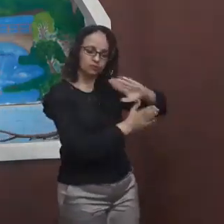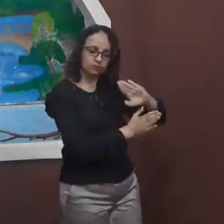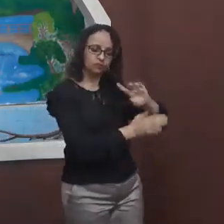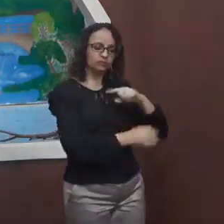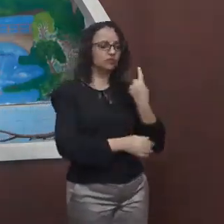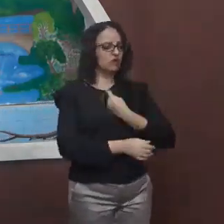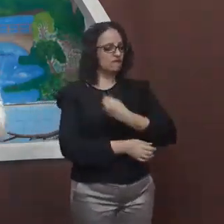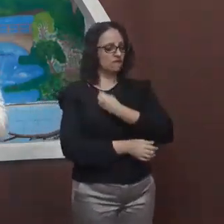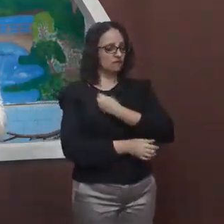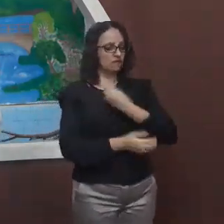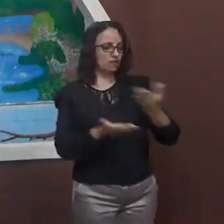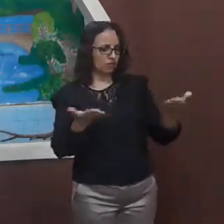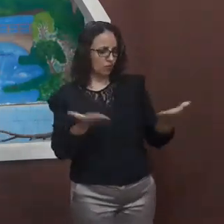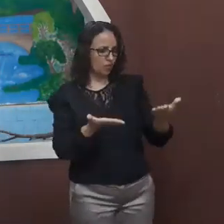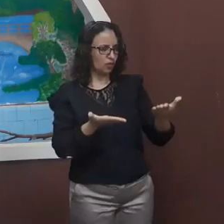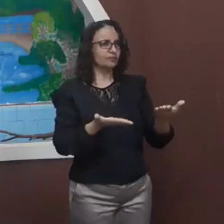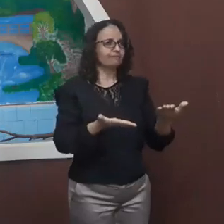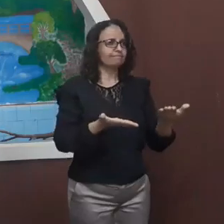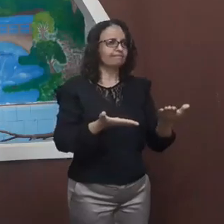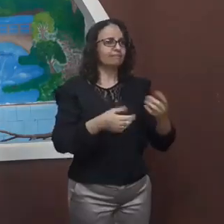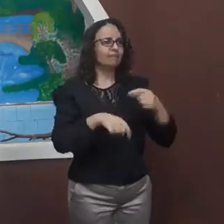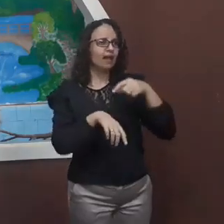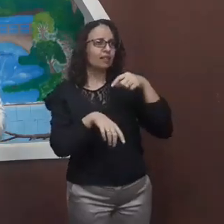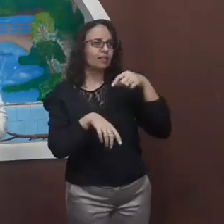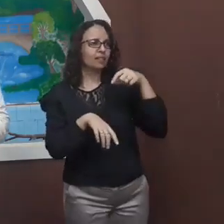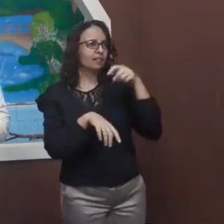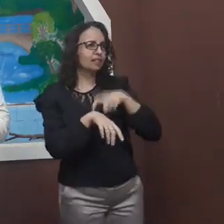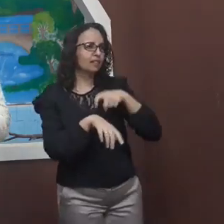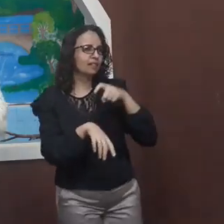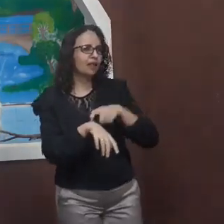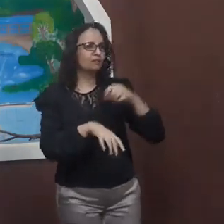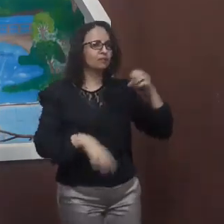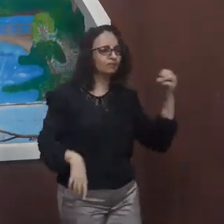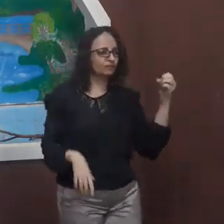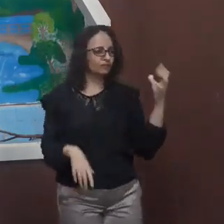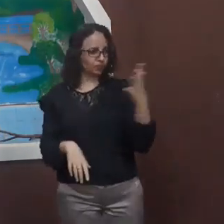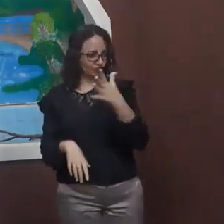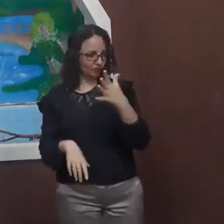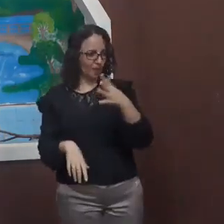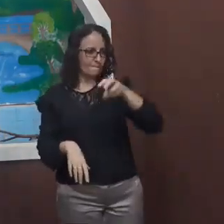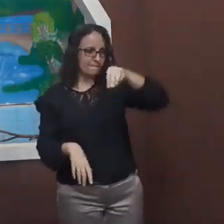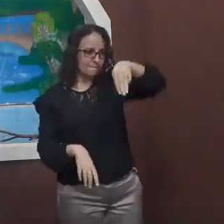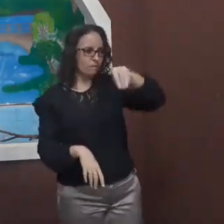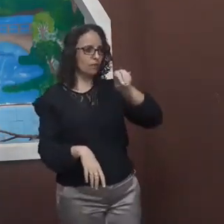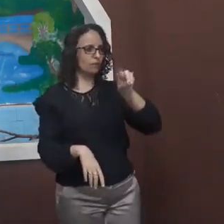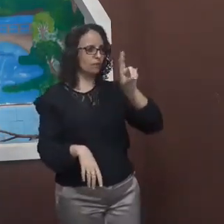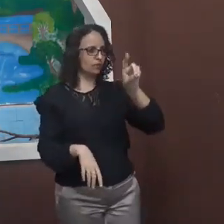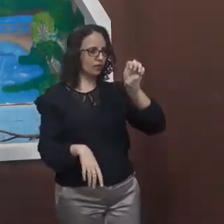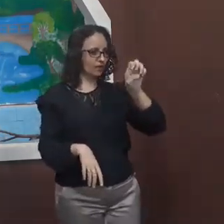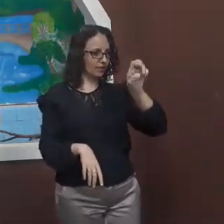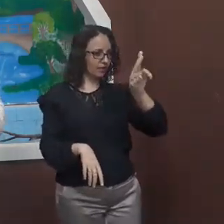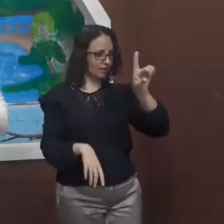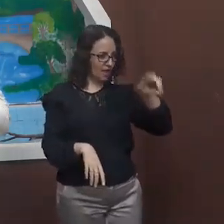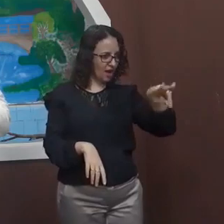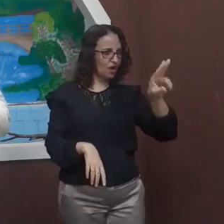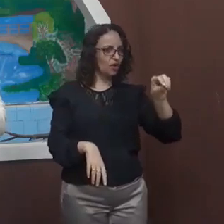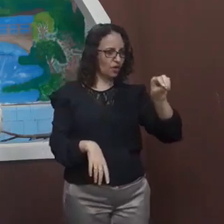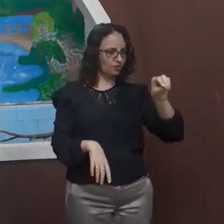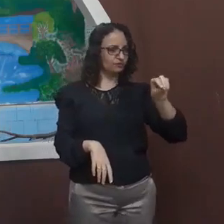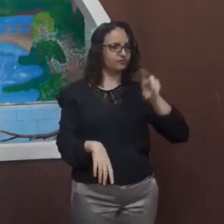ser a pós-modernidade? É aquilo que vem depois da modernidade. Pastor, nós somos modernos? Não, nós não somos modernos. Nós